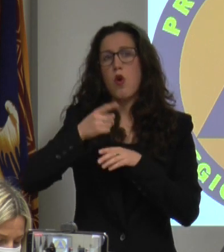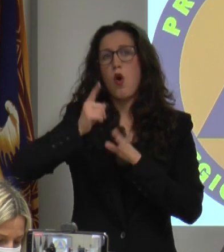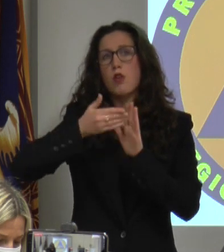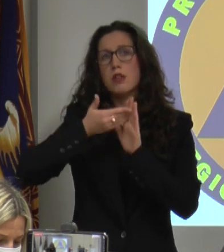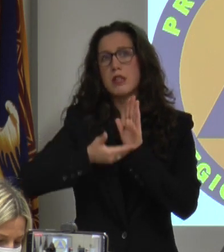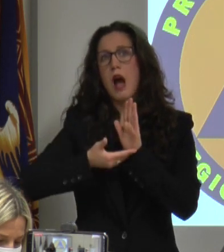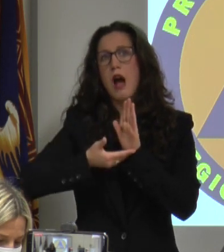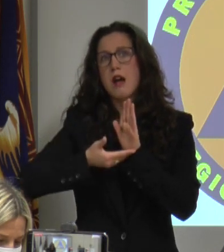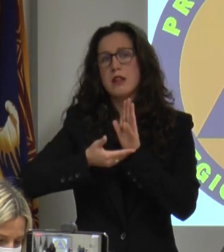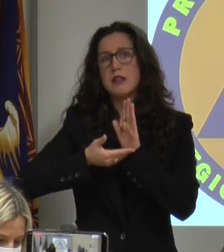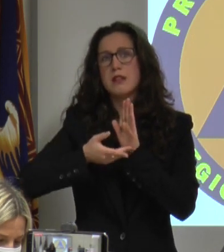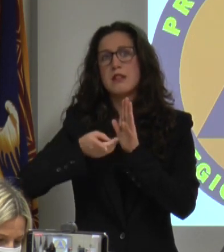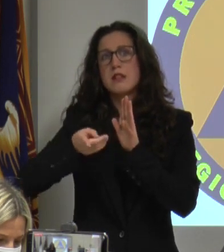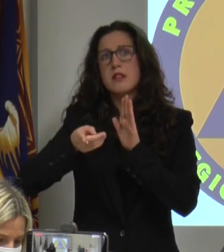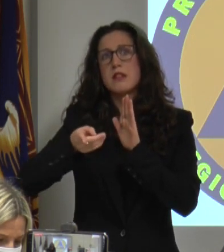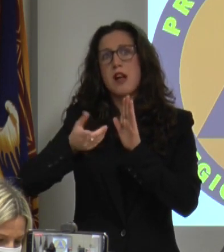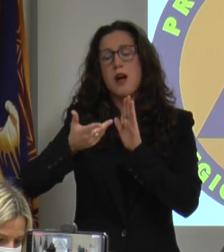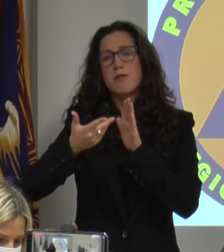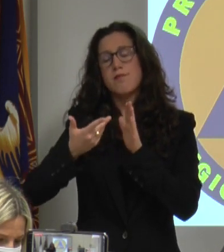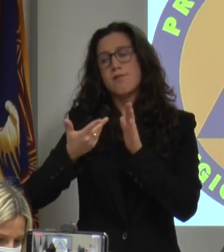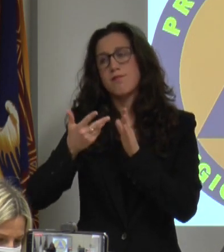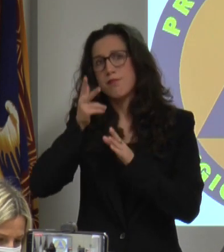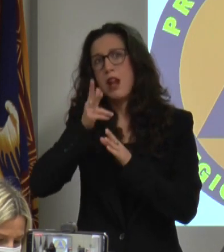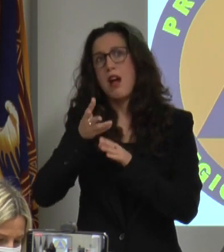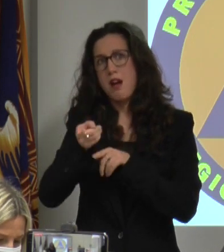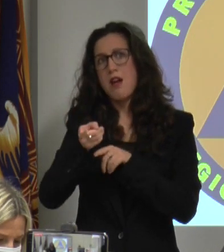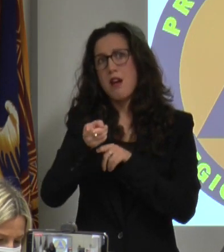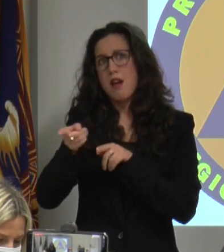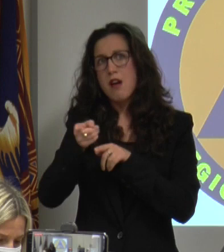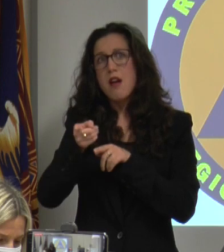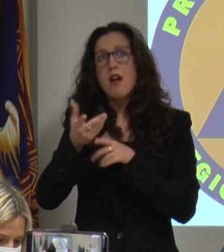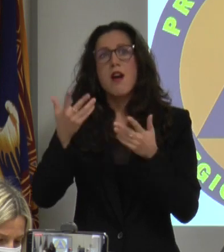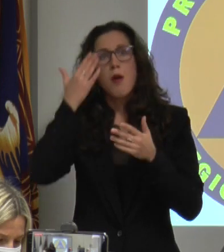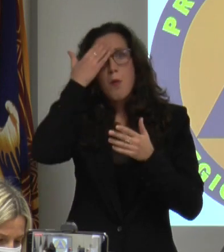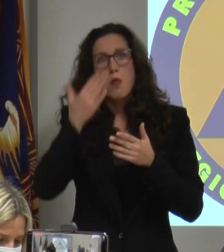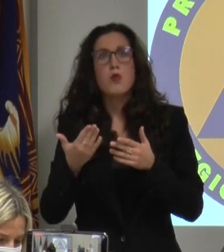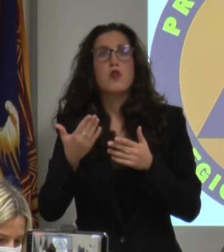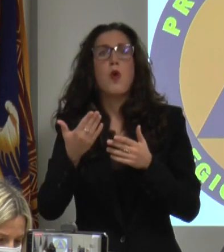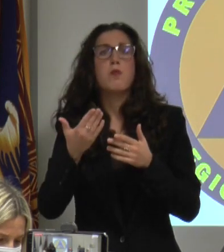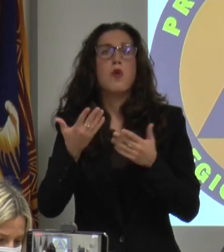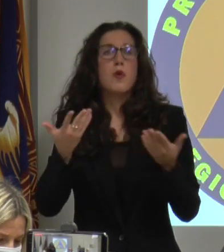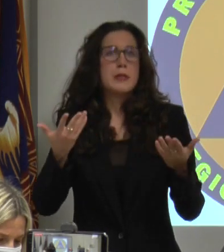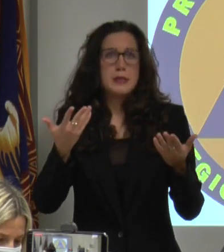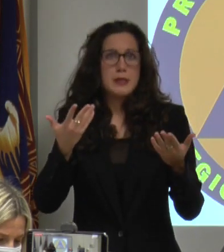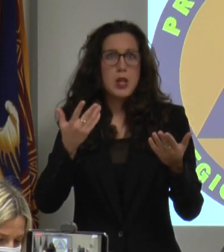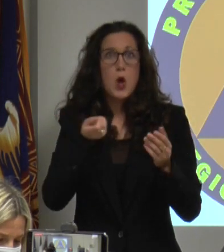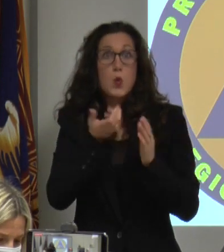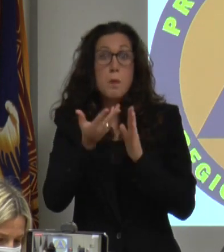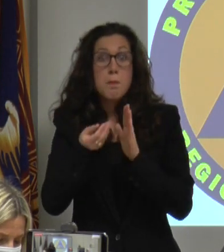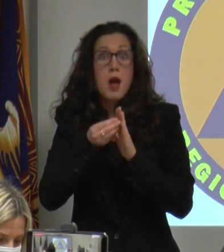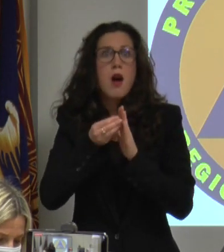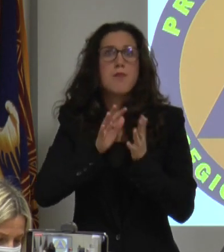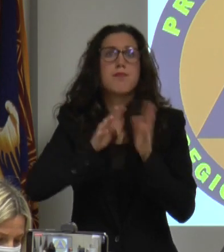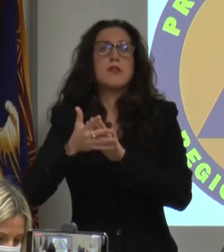salta per loro è sicuramente la volontà di essere sul pezzo per noi cosa succede